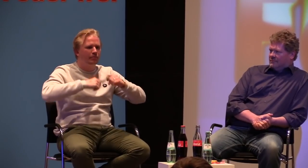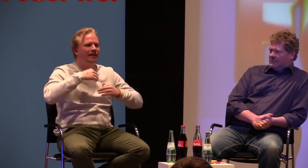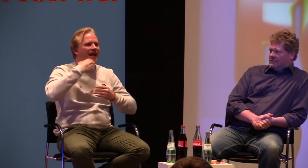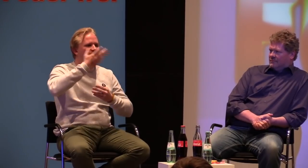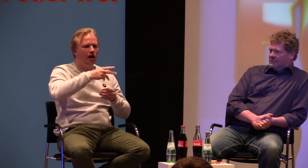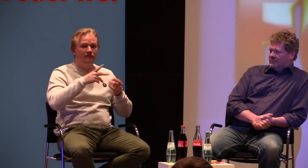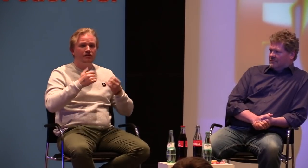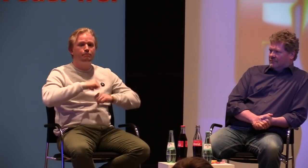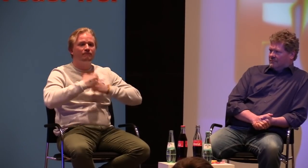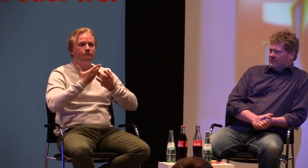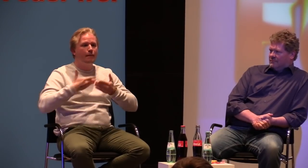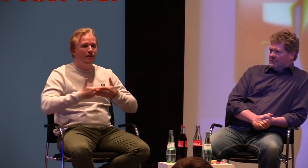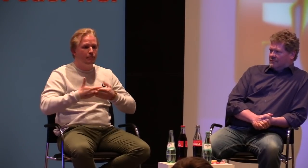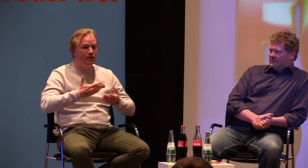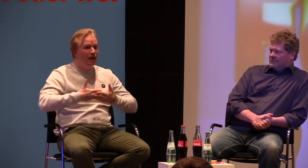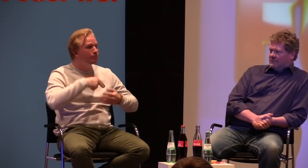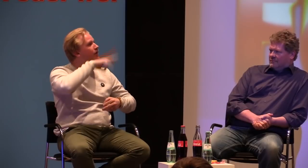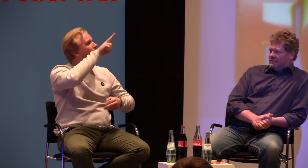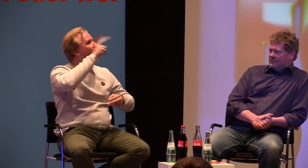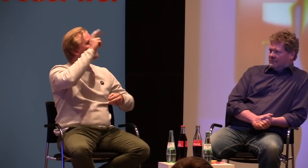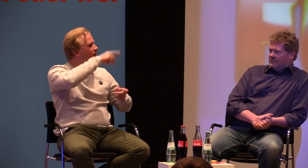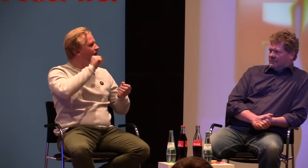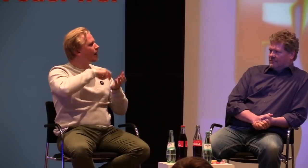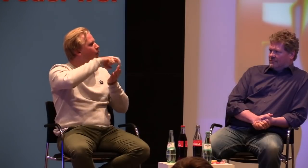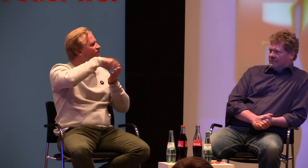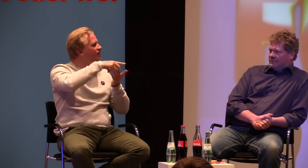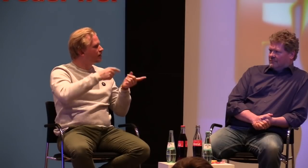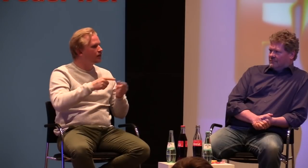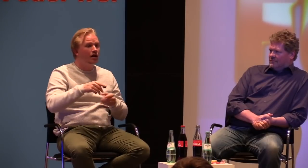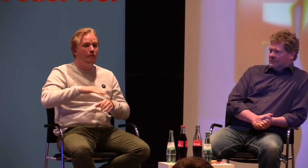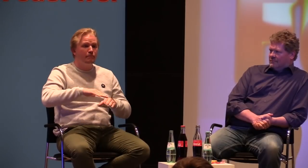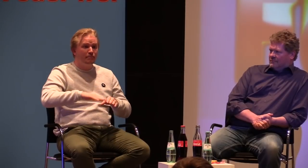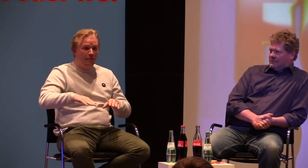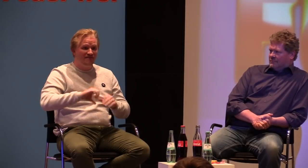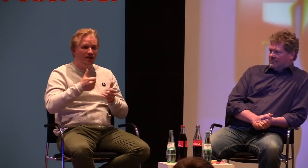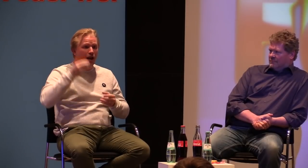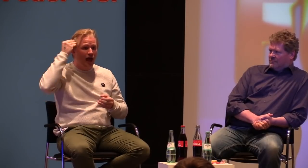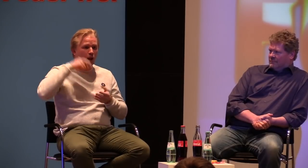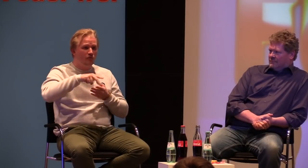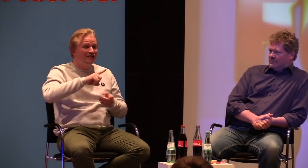Wenn man Kinder hat, die meisten wissen es ja, die Kinder können ja natürlich nicht von vornherein laufen, klar, und die lernen das natürlich von